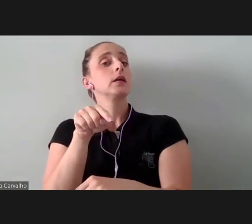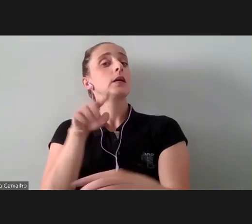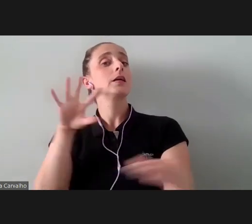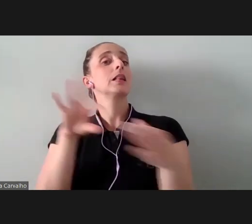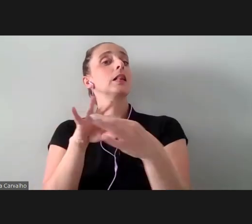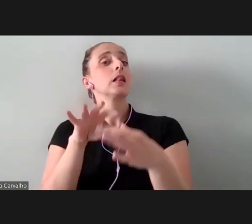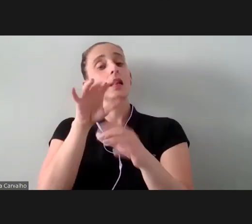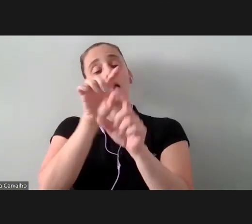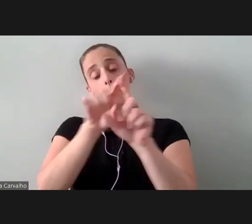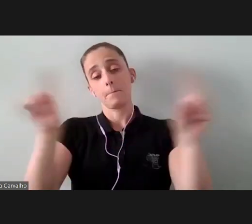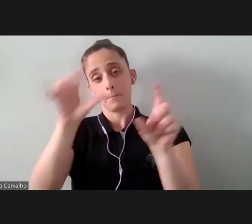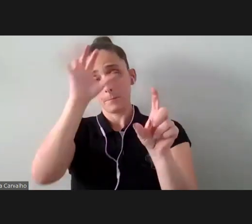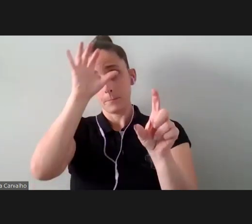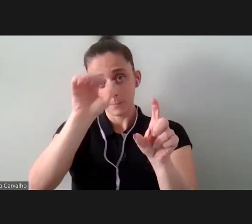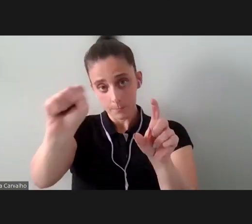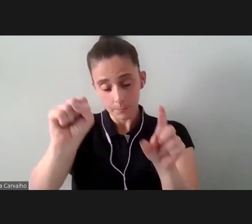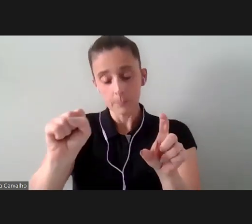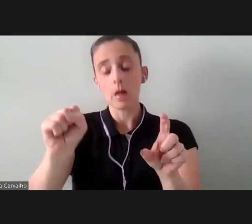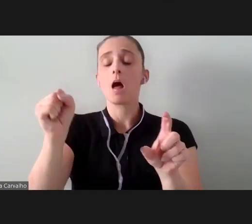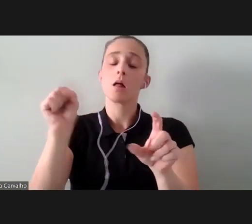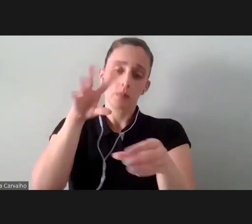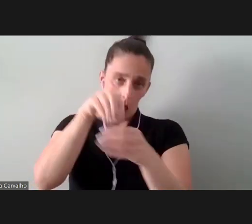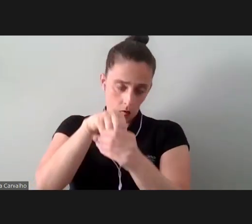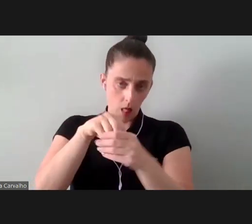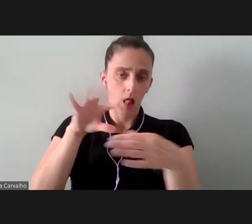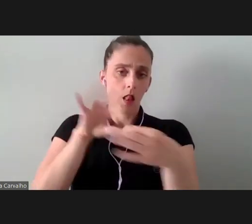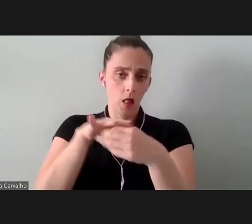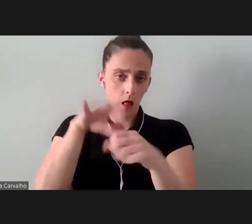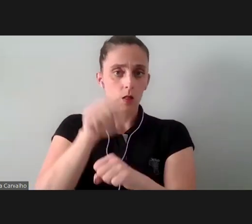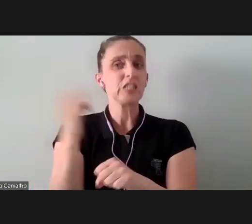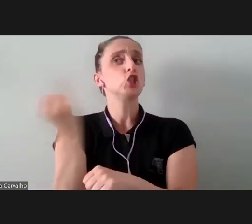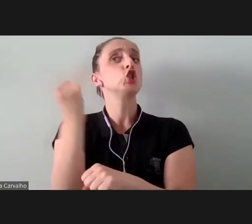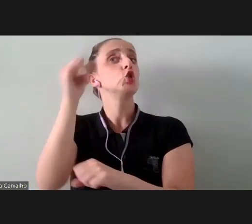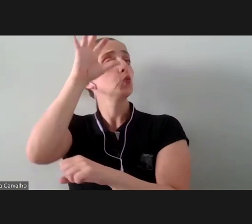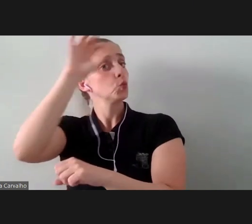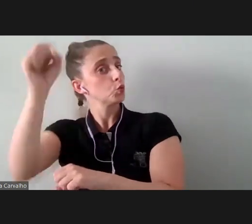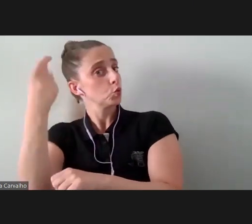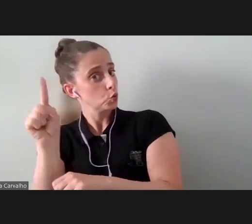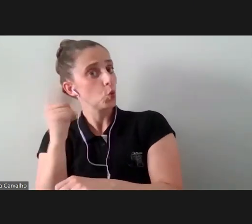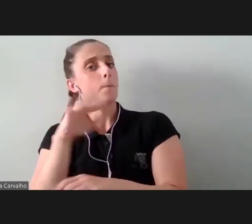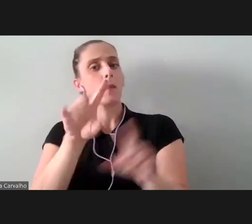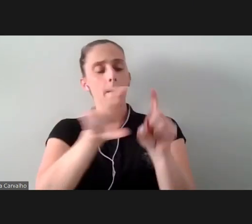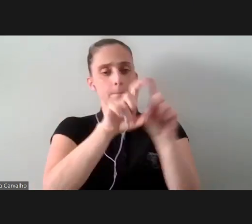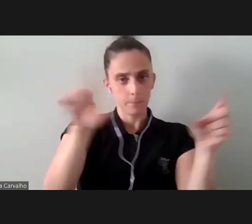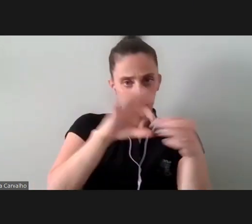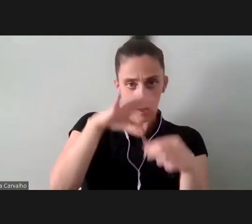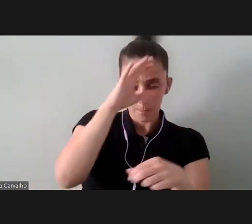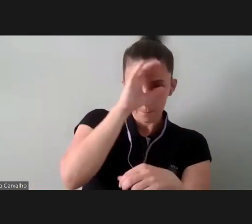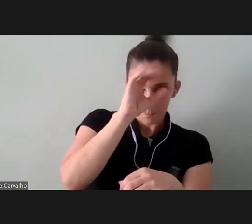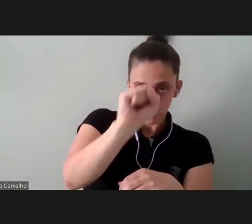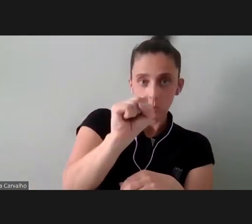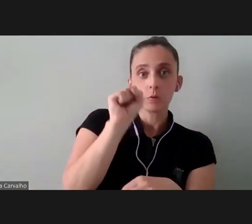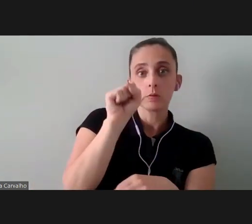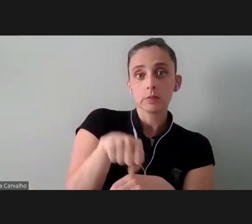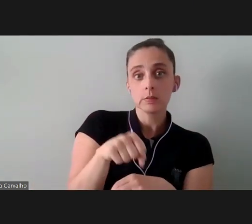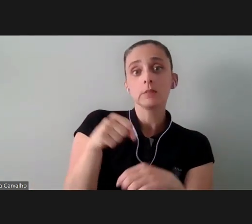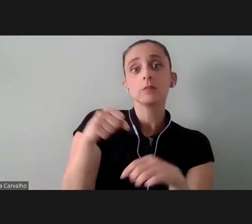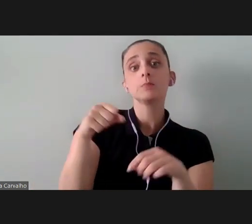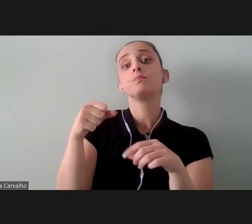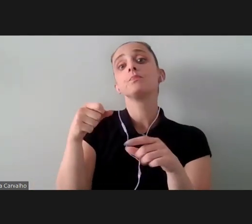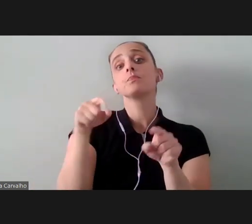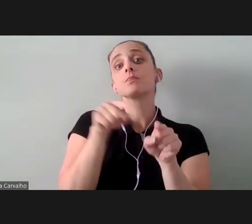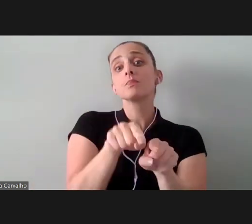empresa pública, ela pertence ao setor empresarial público, não é um instituto público, diferente de algumas realidades. Neste sentido, hoje ela